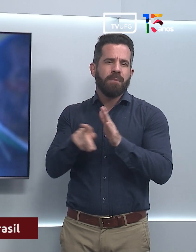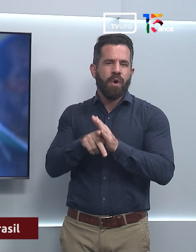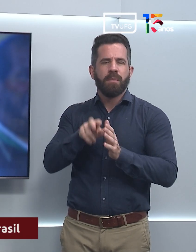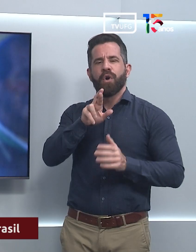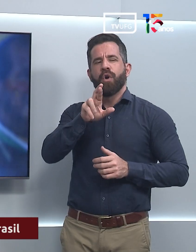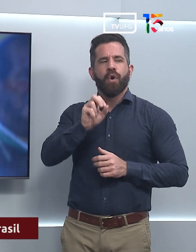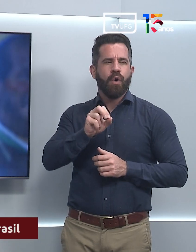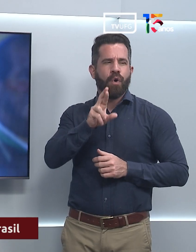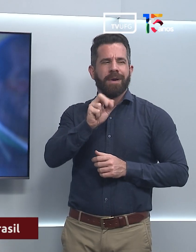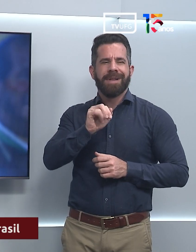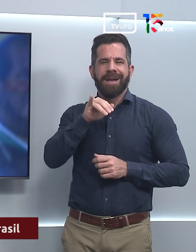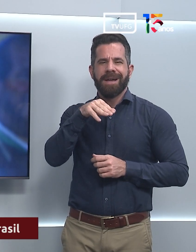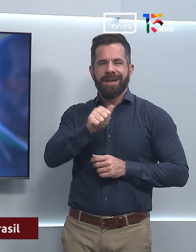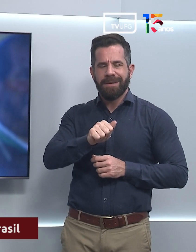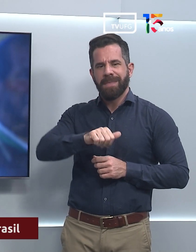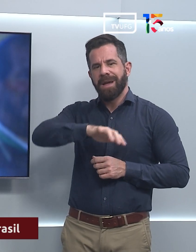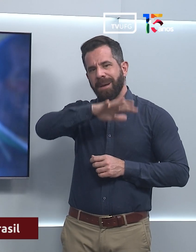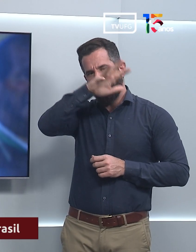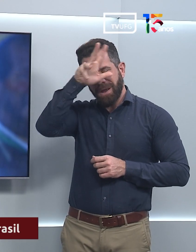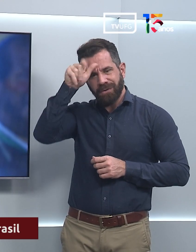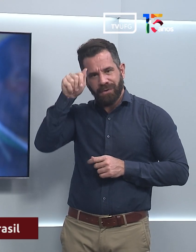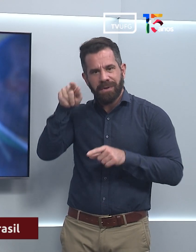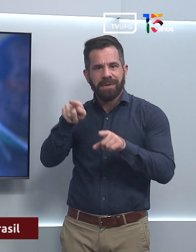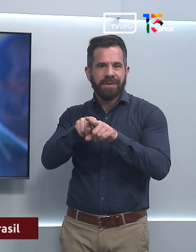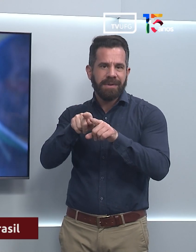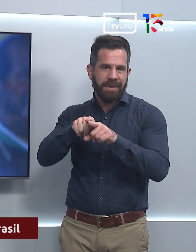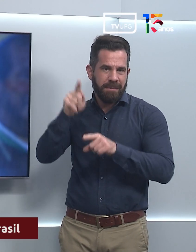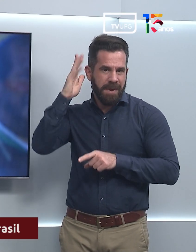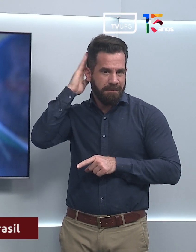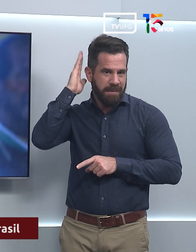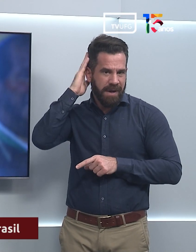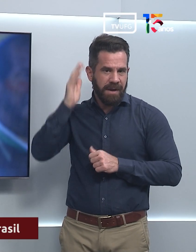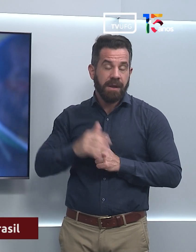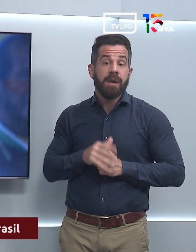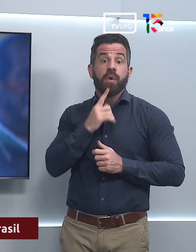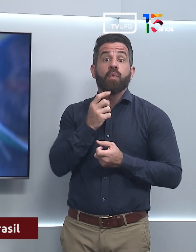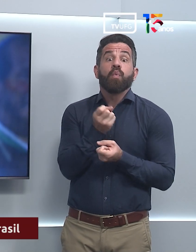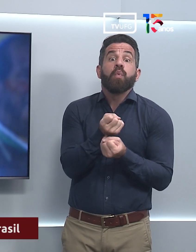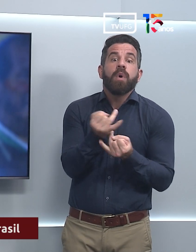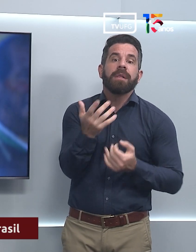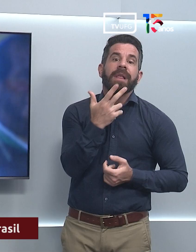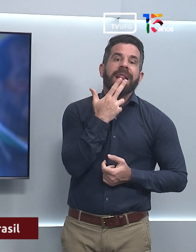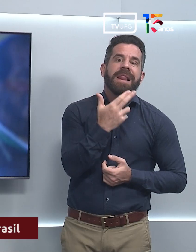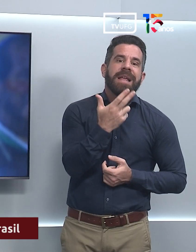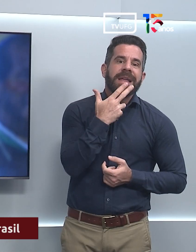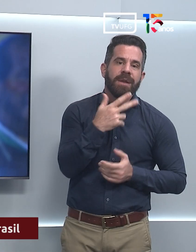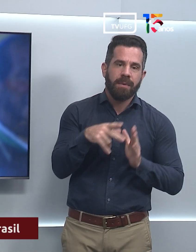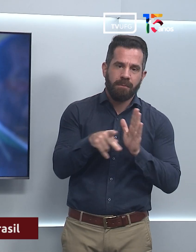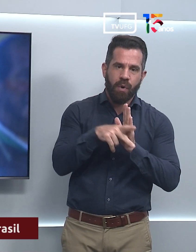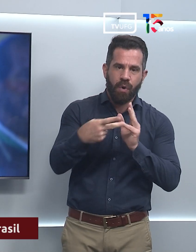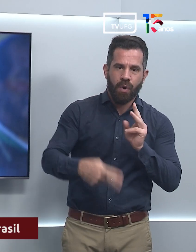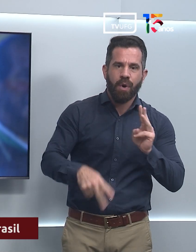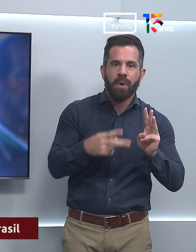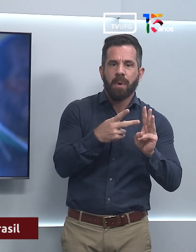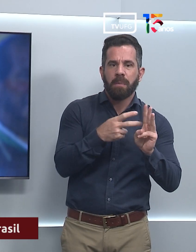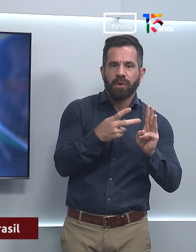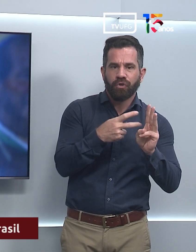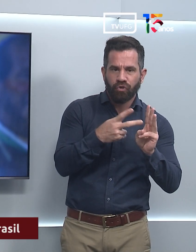Pará. Já a quantidade de línguas indígenas existentes no Brasil em 2022 era